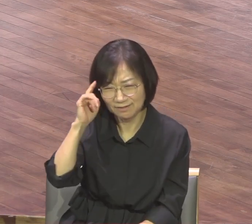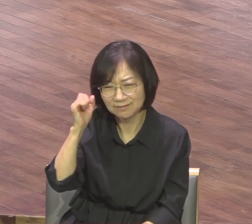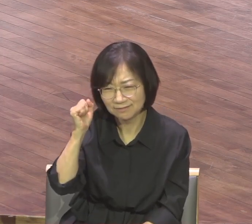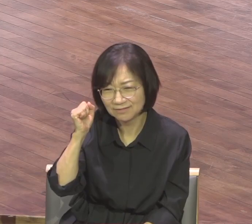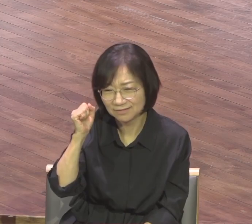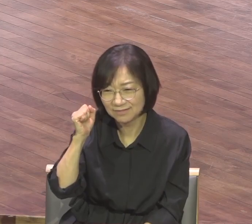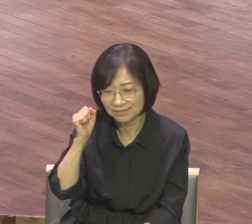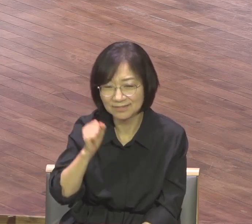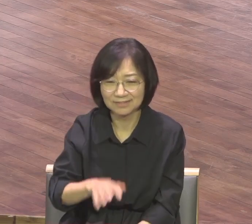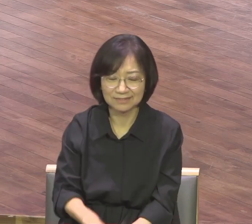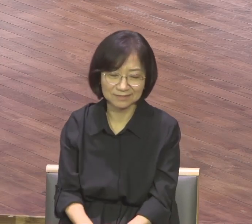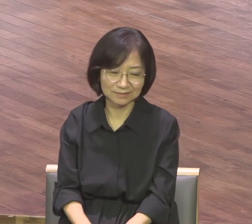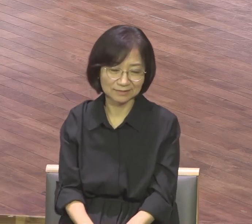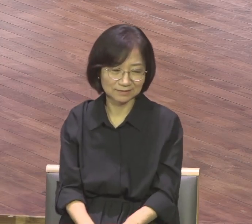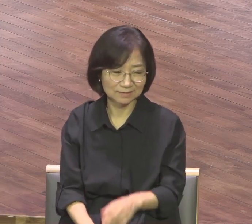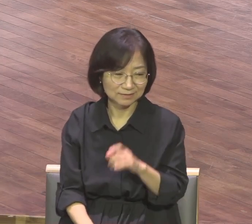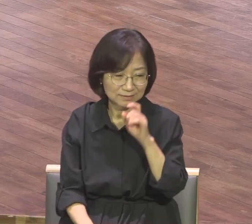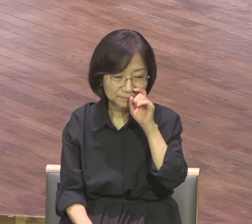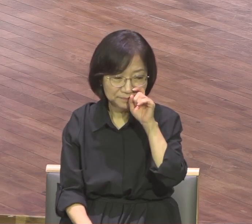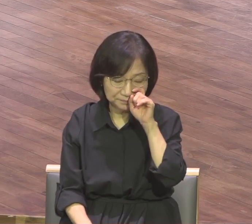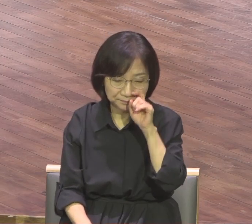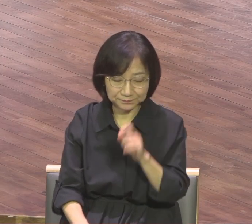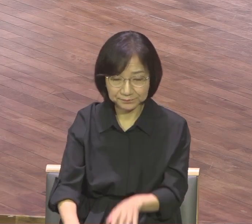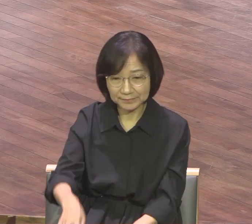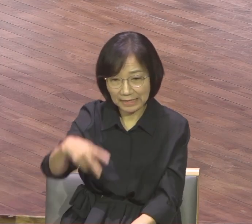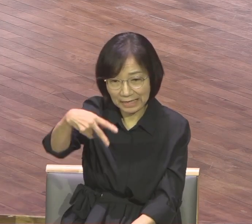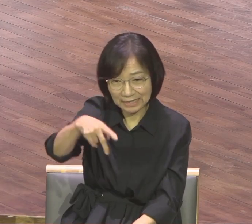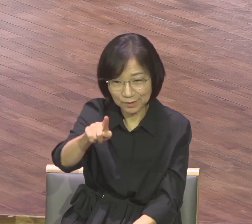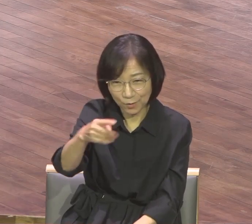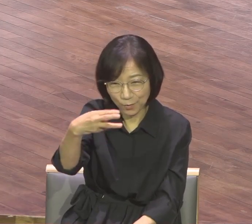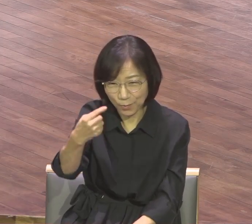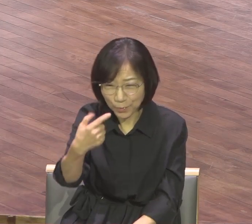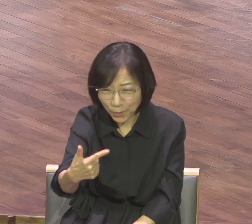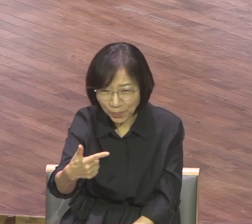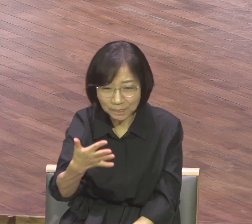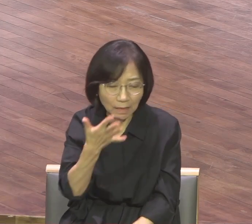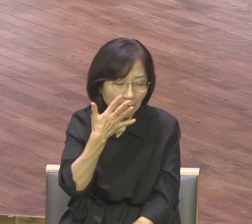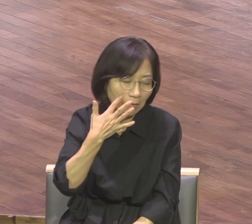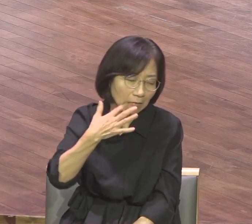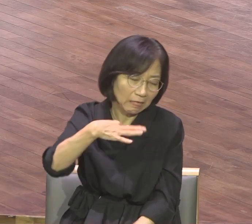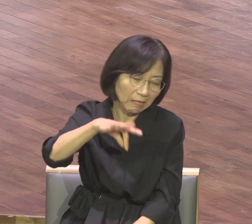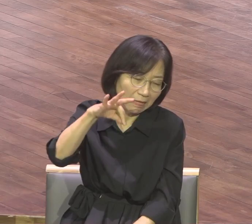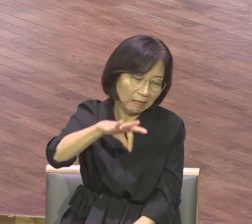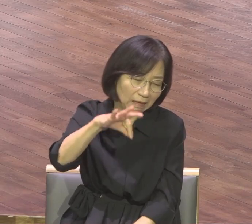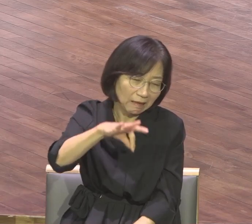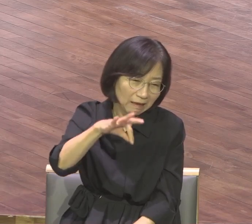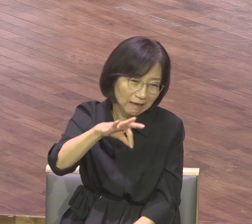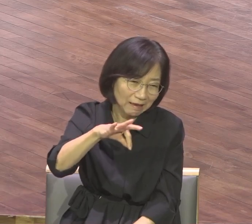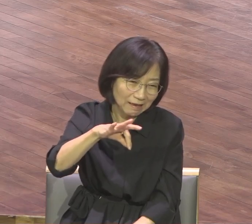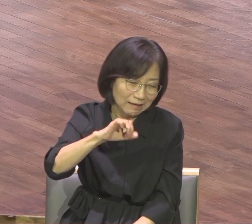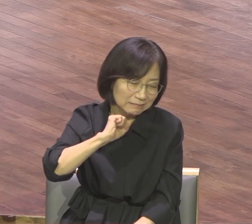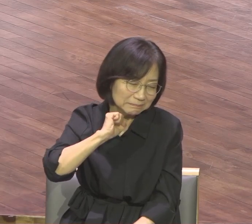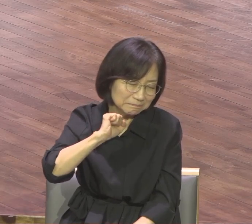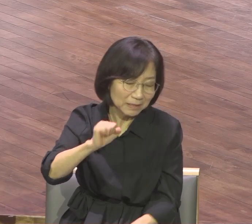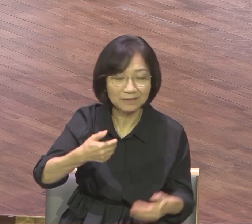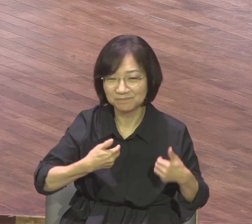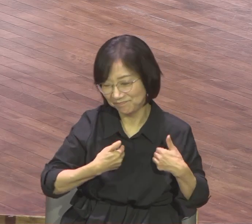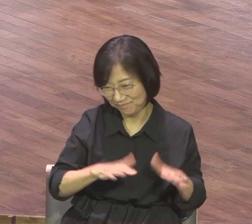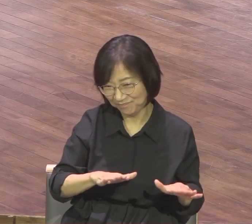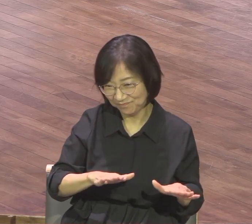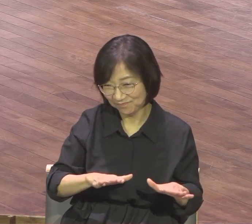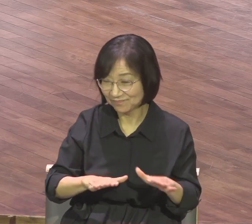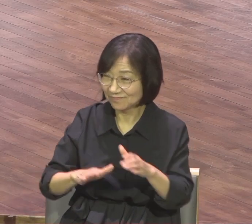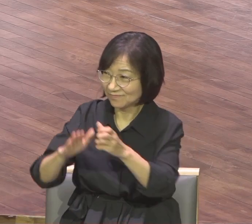매이지 않습니다. 서론, 눈에 보이는 그거 매이지 않습니다. 그리스도 예수 안에 있는 그 놀라운 보화를 맛보면서